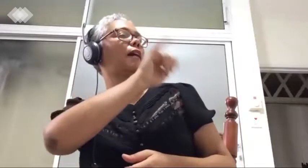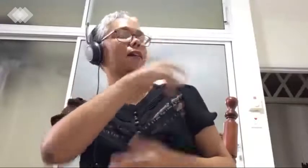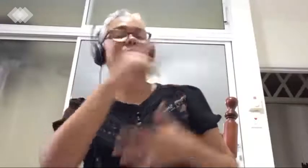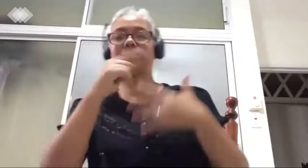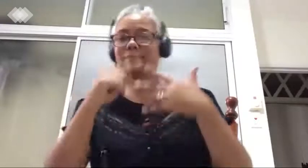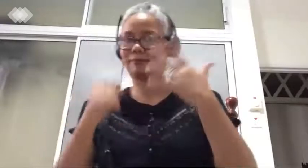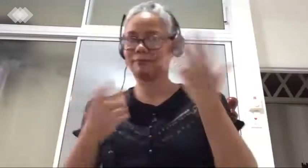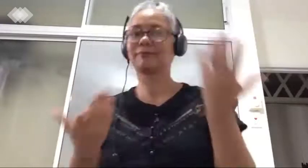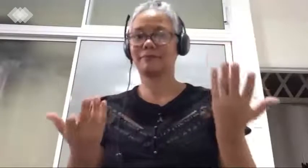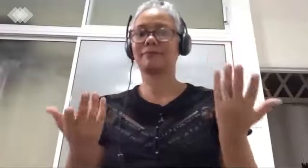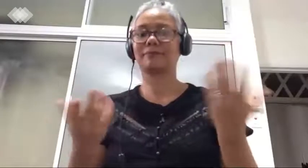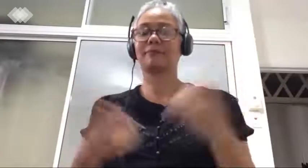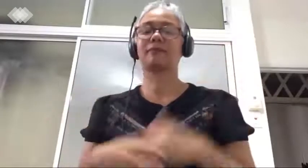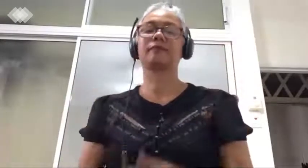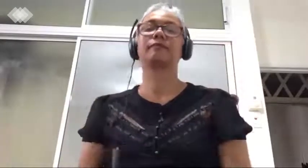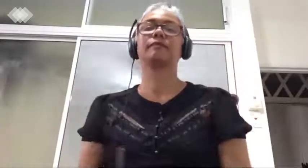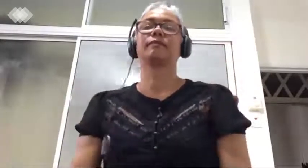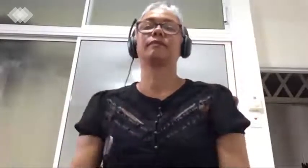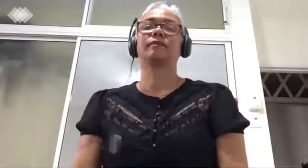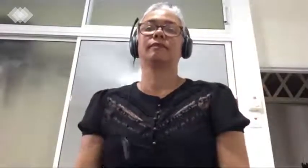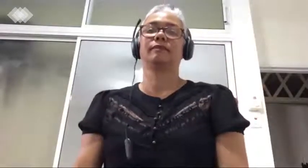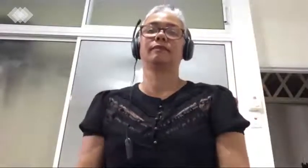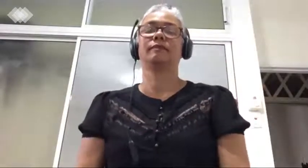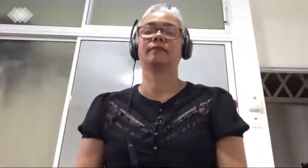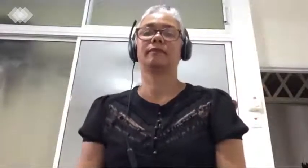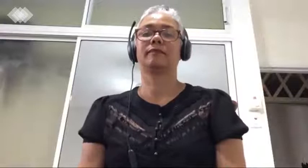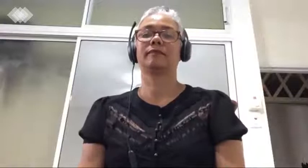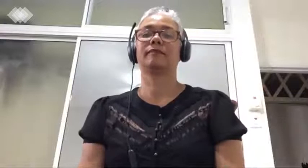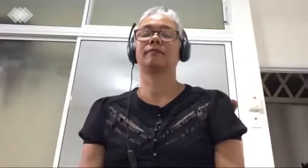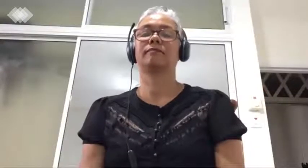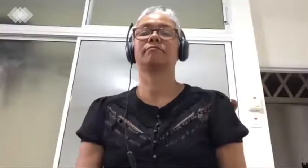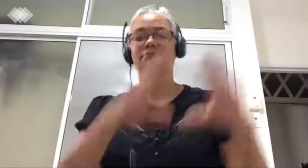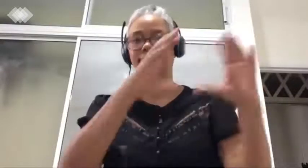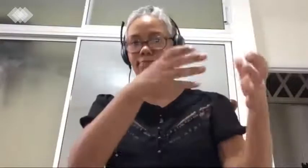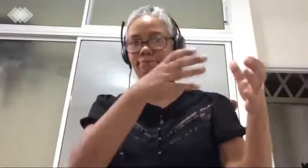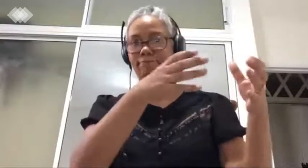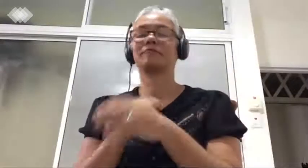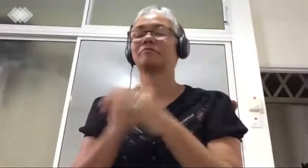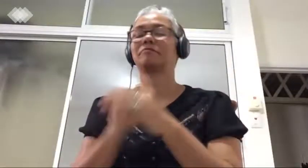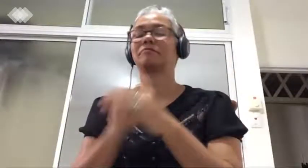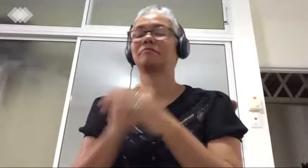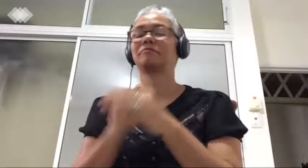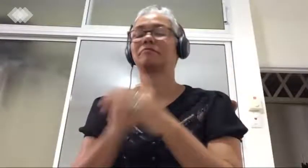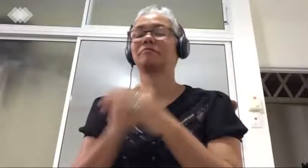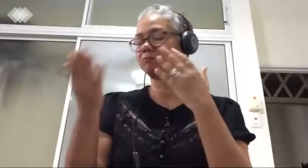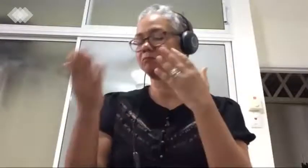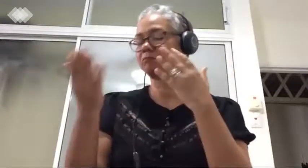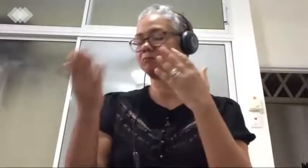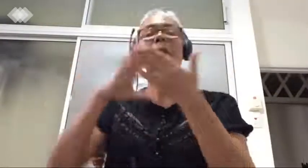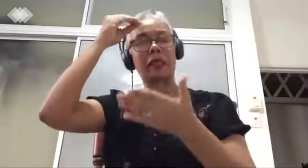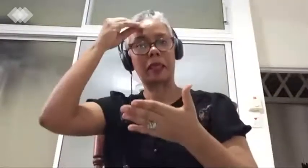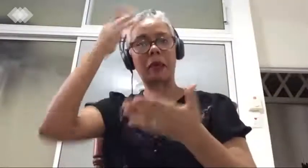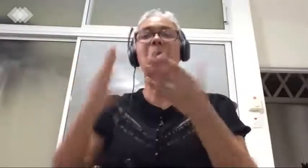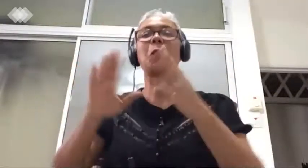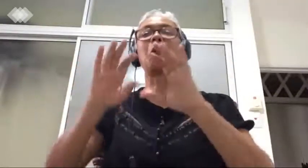el colegio entonces se comprometió con el Infoiles también para que una serie de